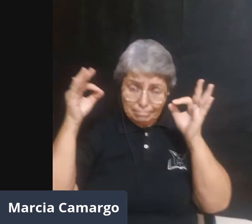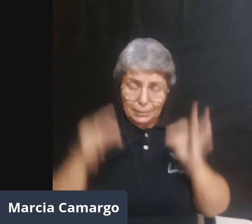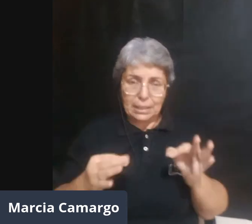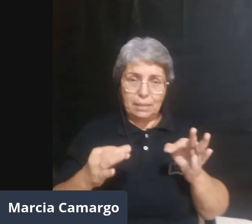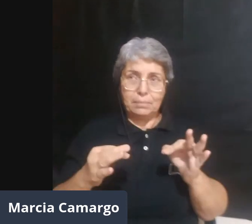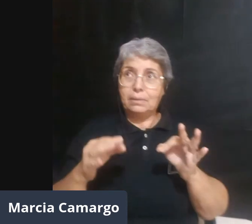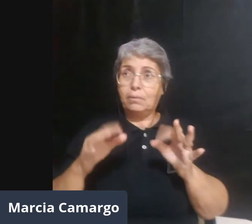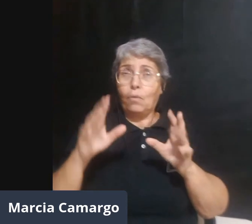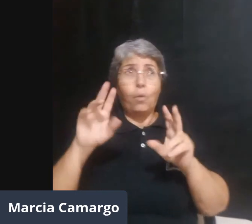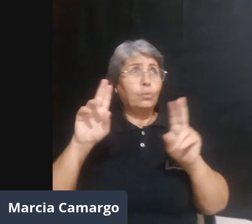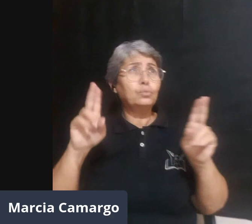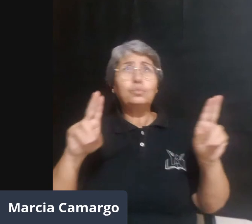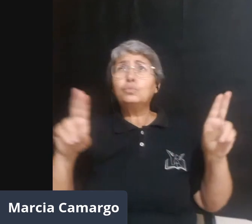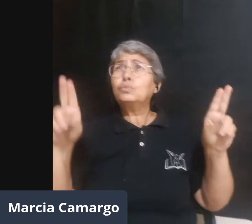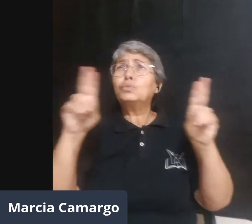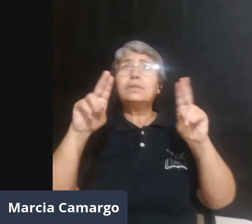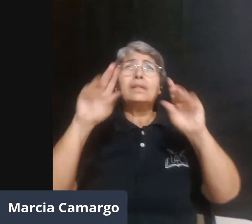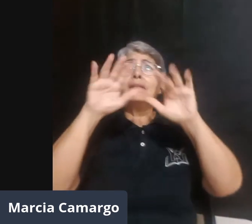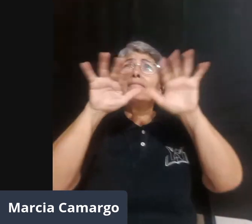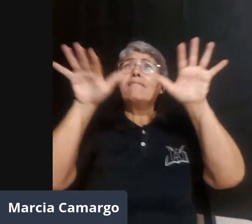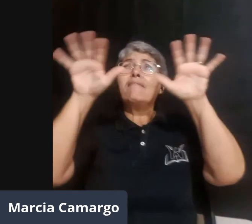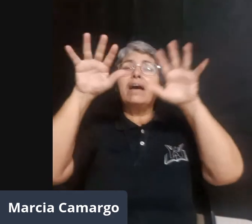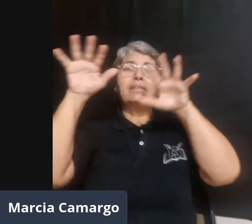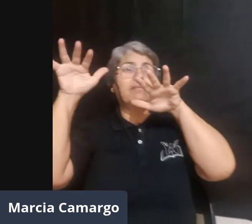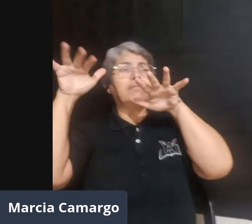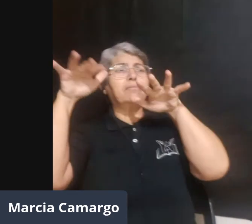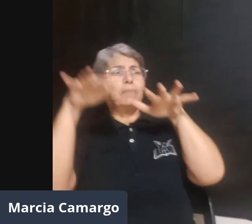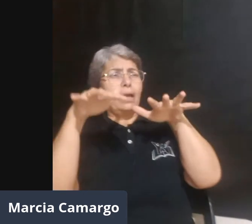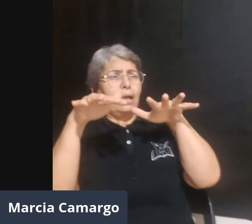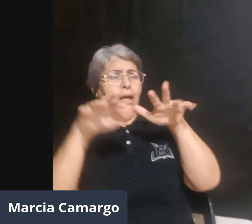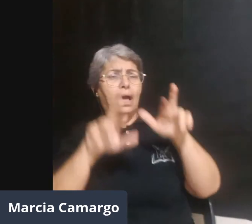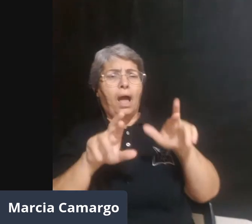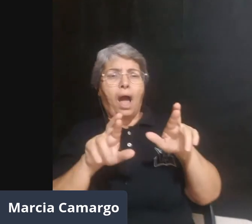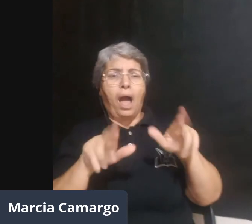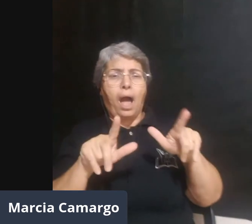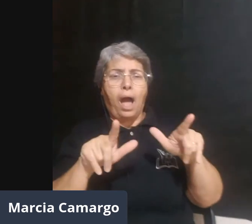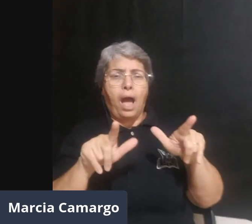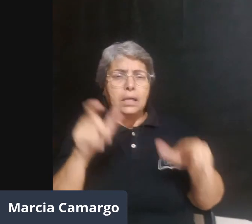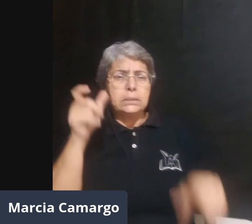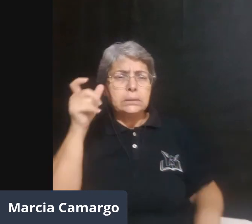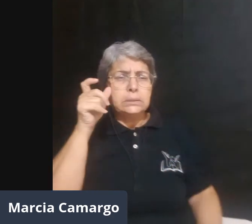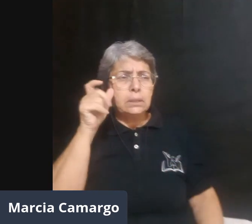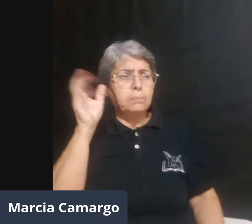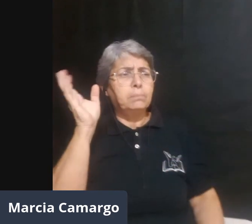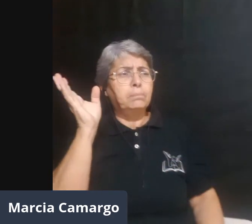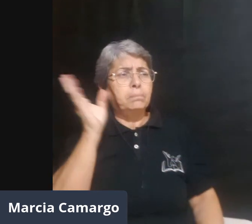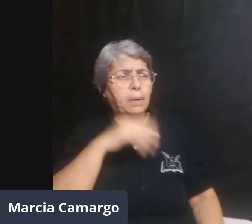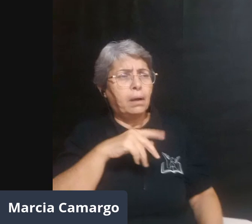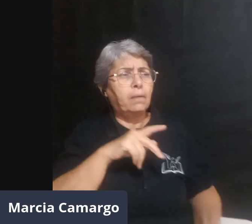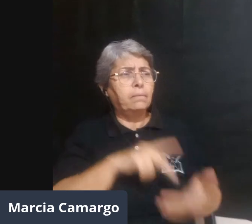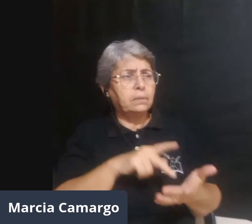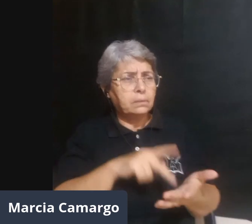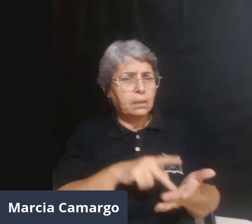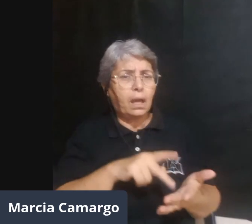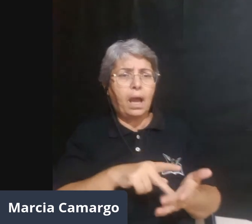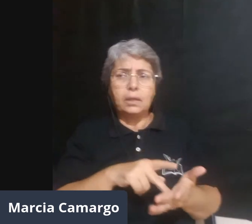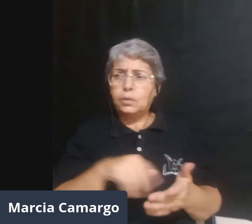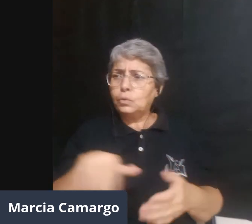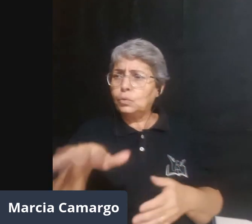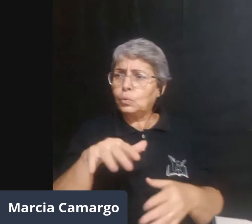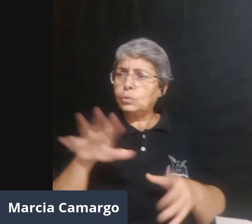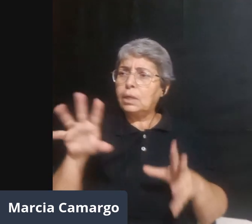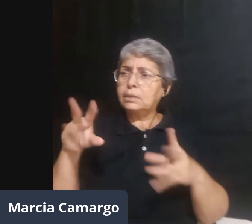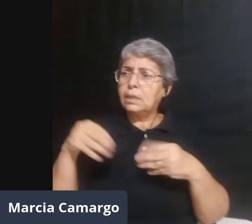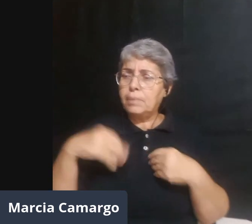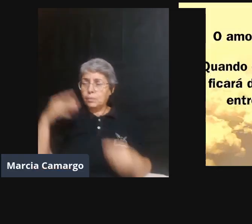universo a diferença entre o governo de Satanás e o de Deus. O soberano do universo será exaltado